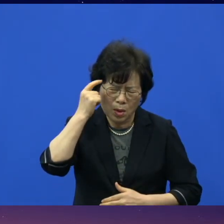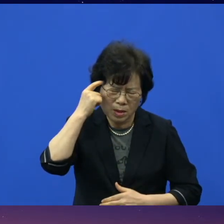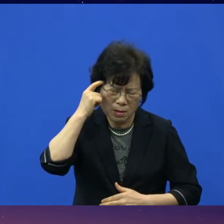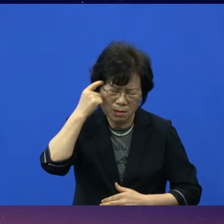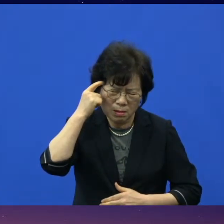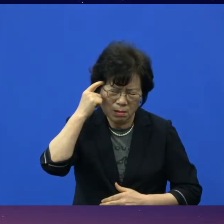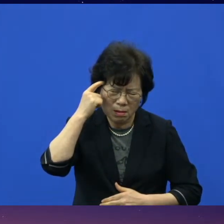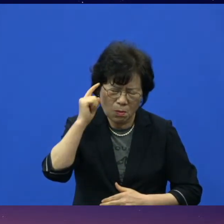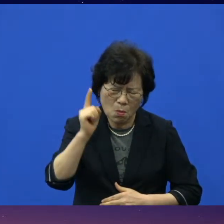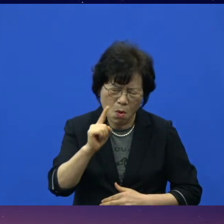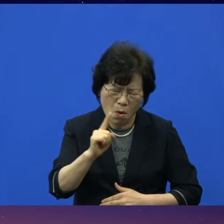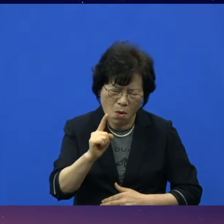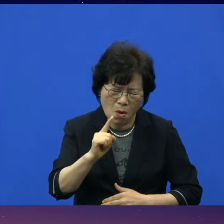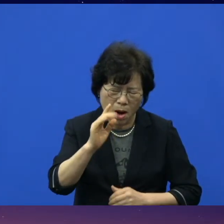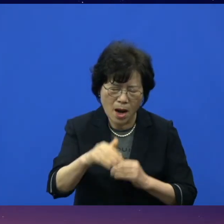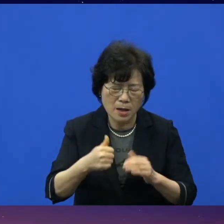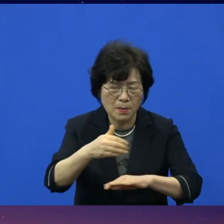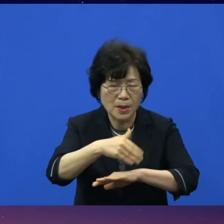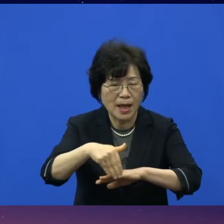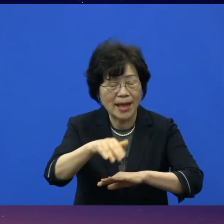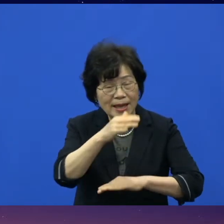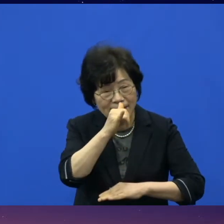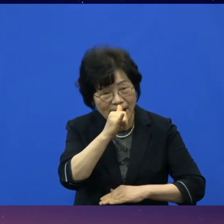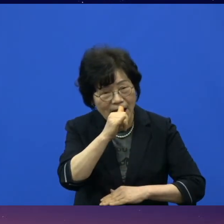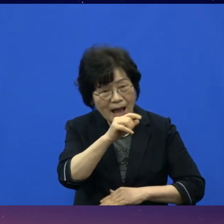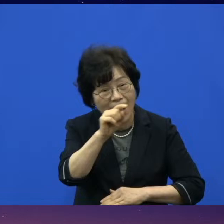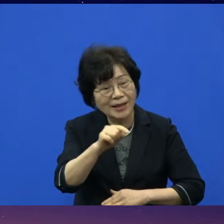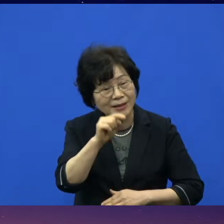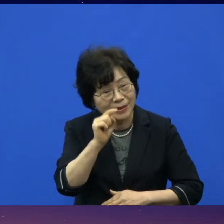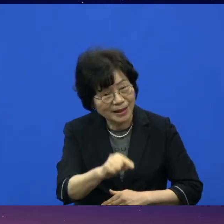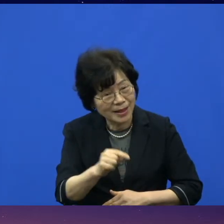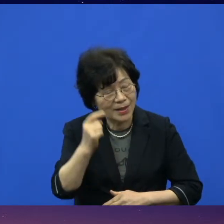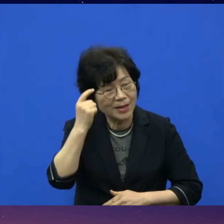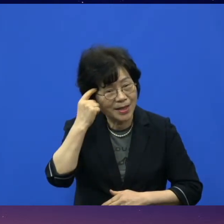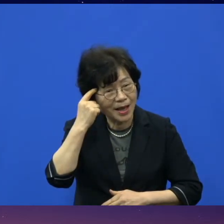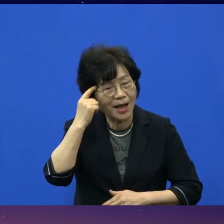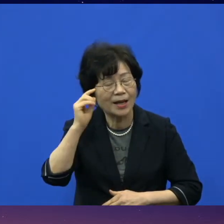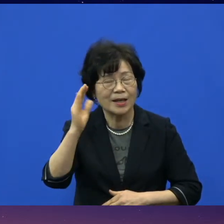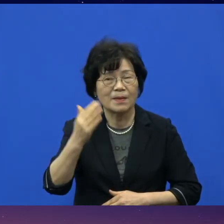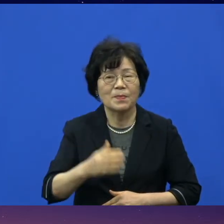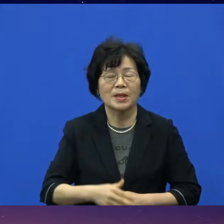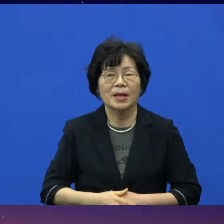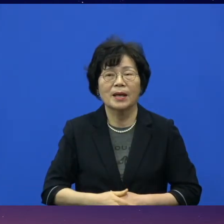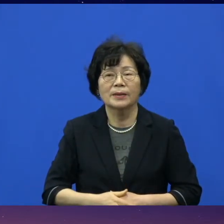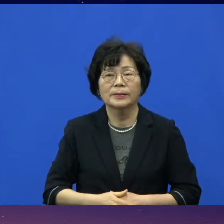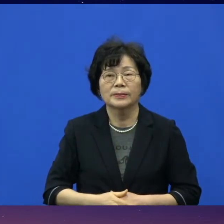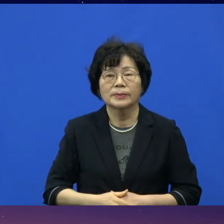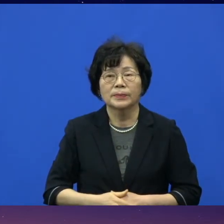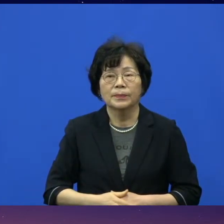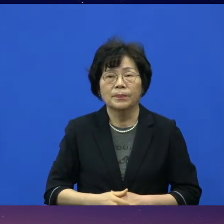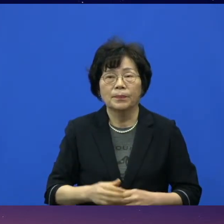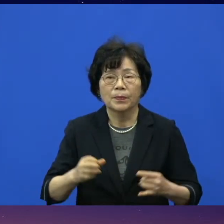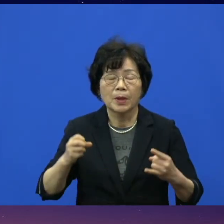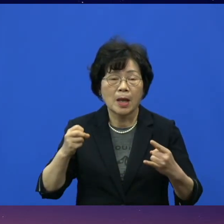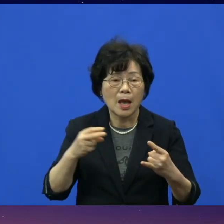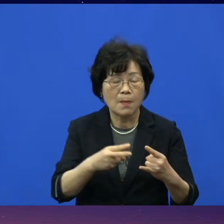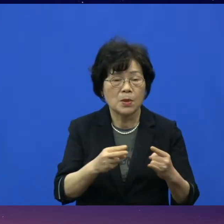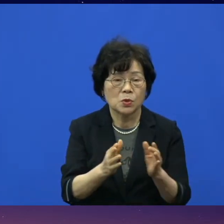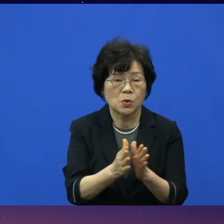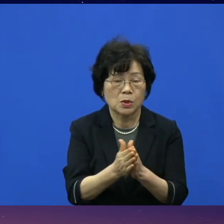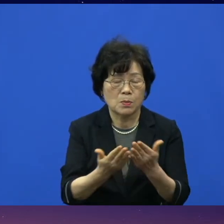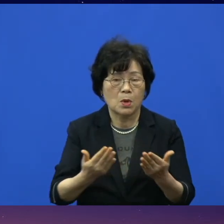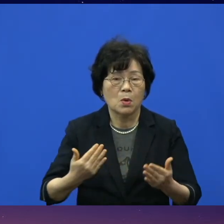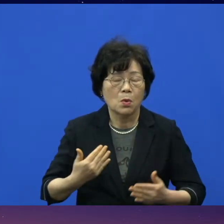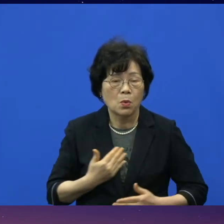뭘 주시려나? 하나님 계획하신 게 있나? 이런 생각을 하게 되죠. 그래서 에베소서에서 그 말씀 있잖아요.